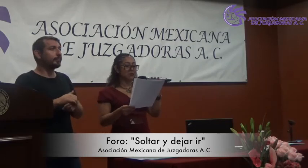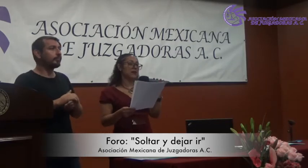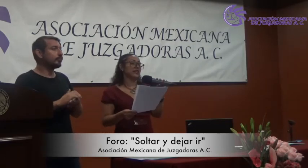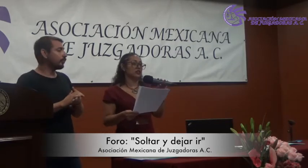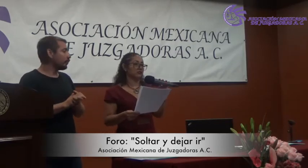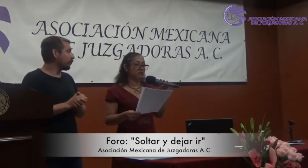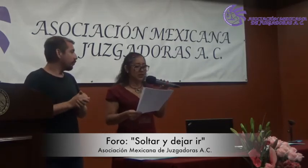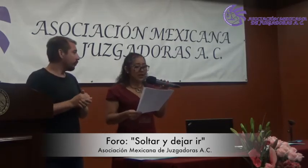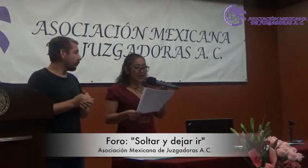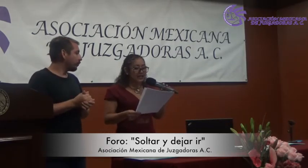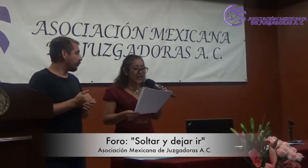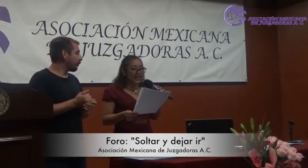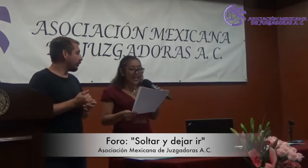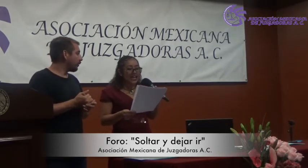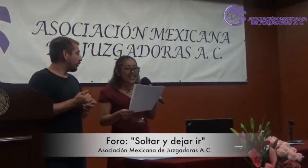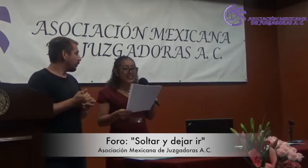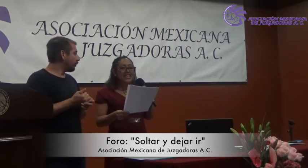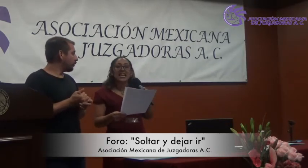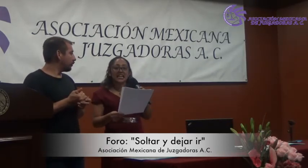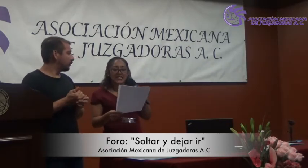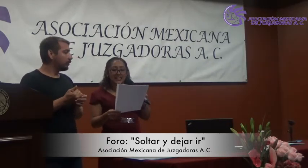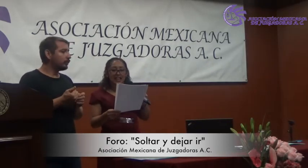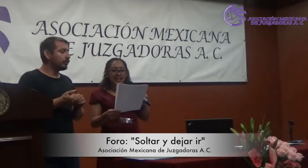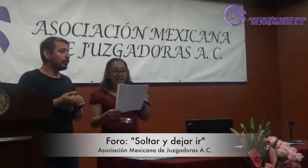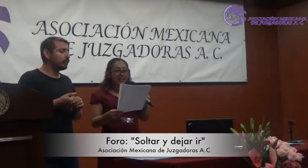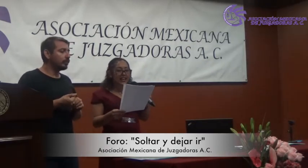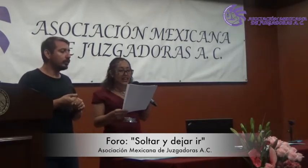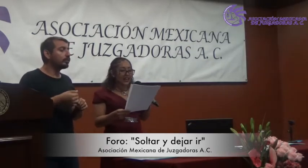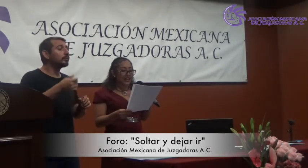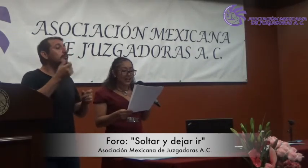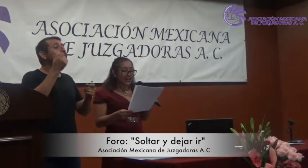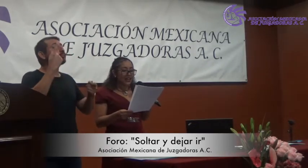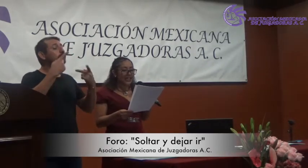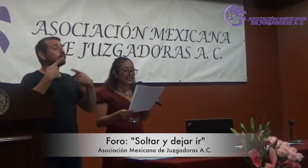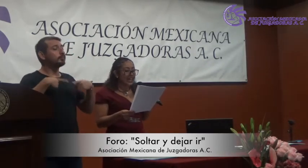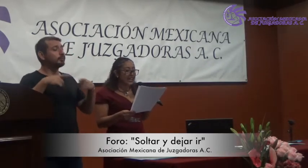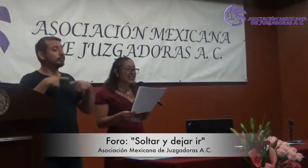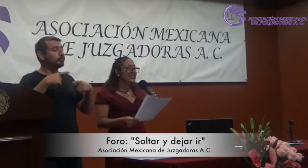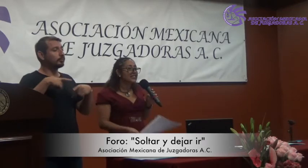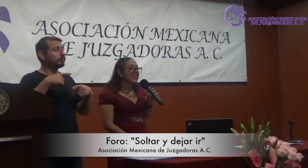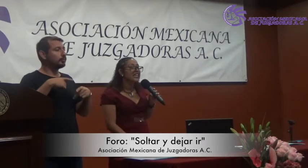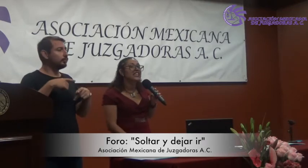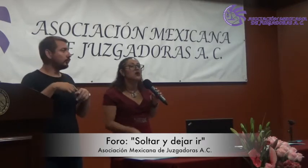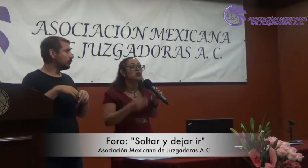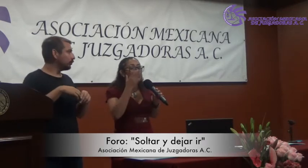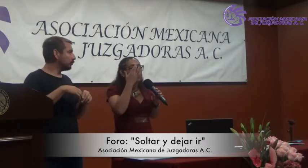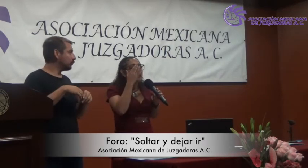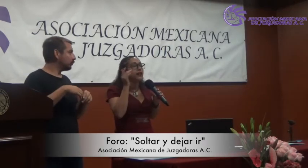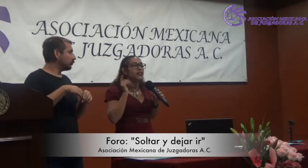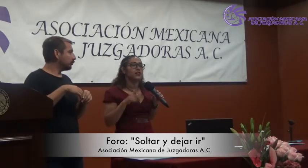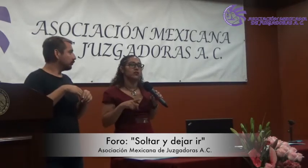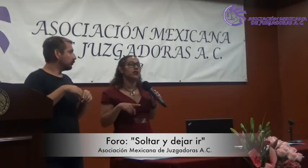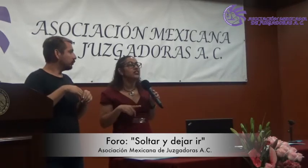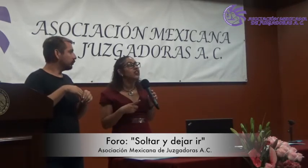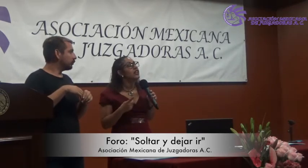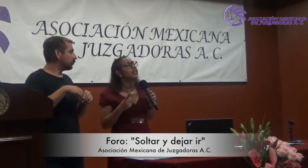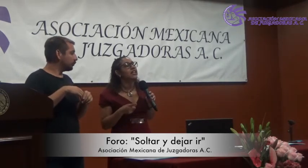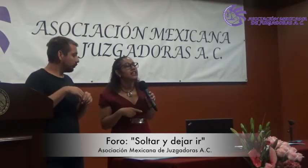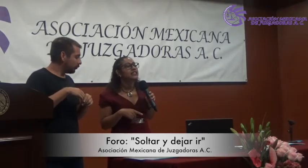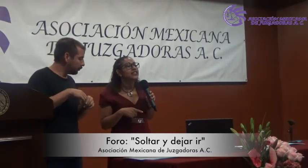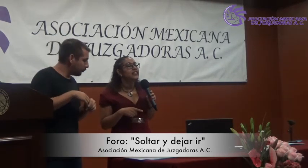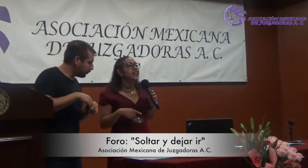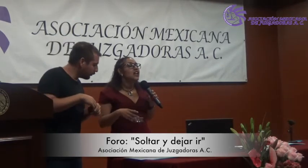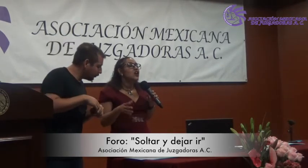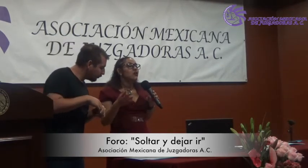hacen algo simpático. Recrean en tierra extranjera las características del mundo perdido. ¿Eso qué